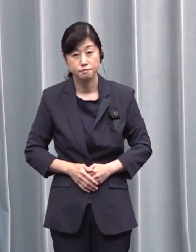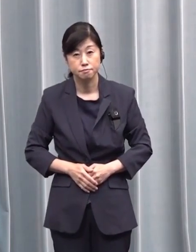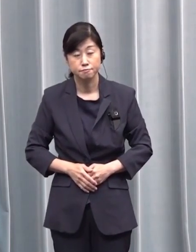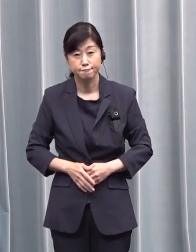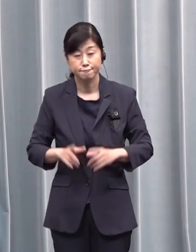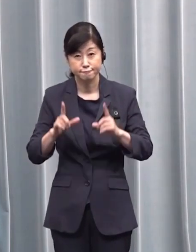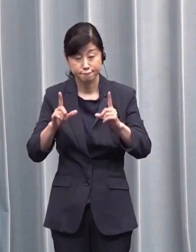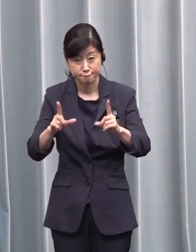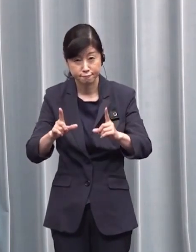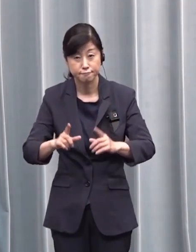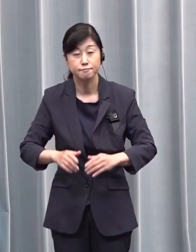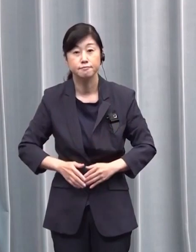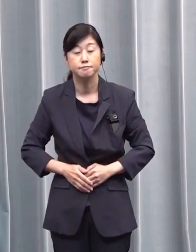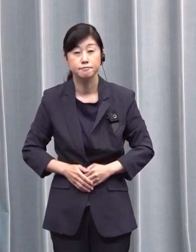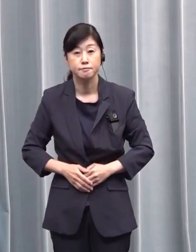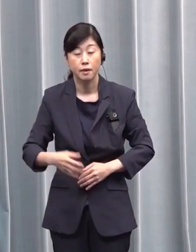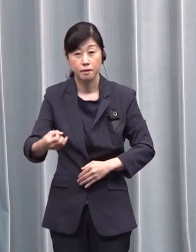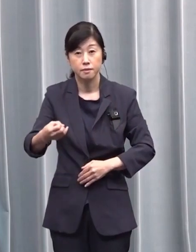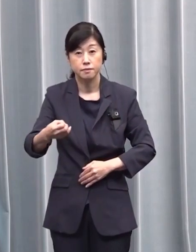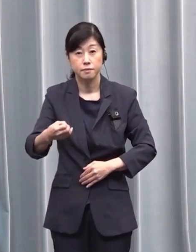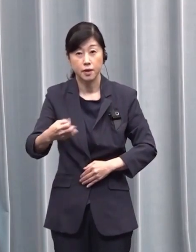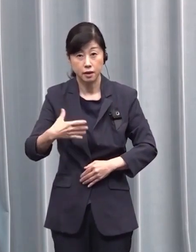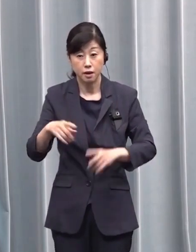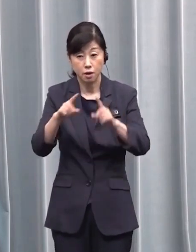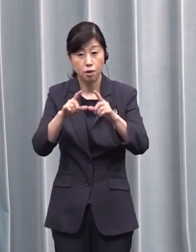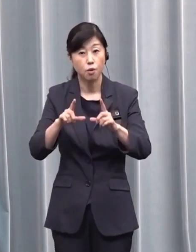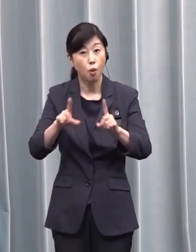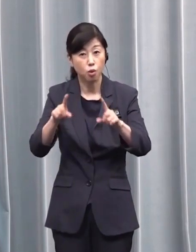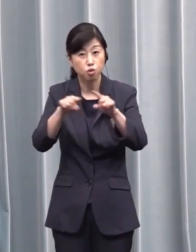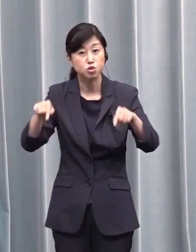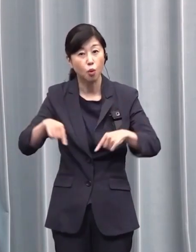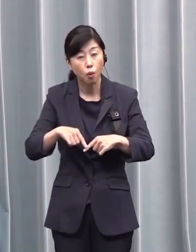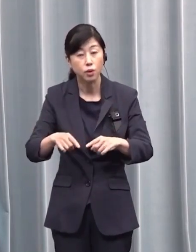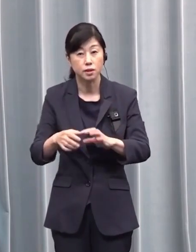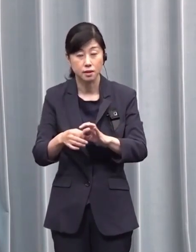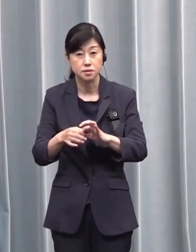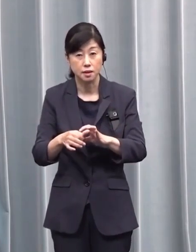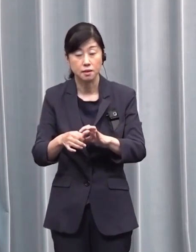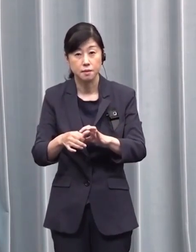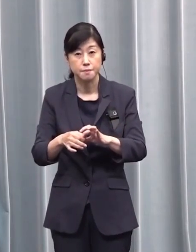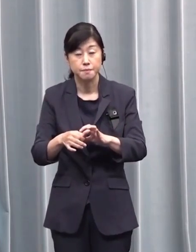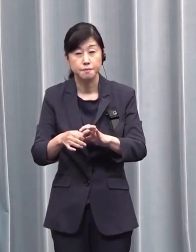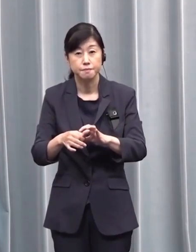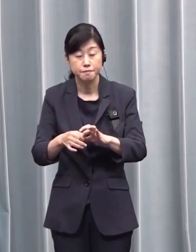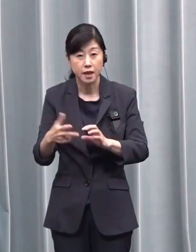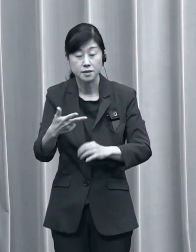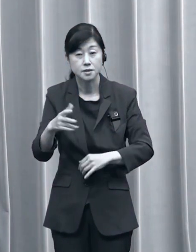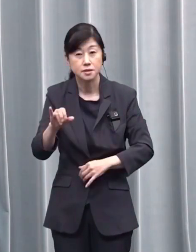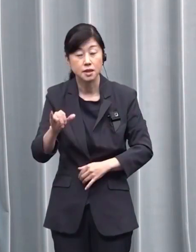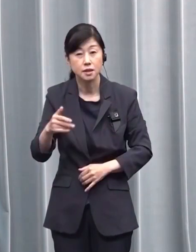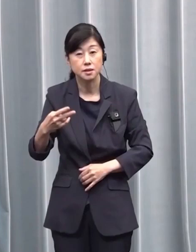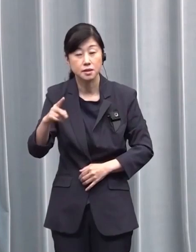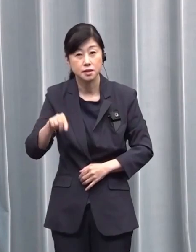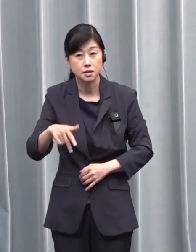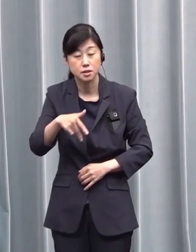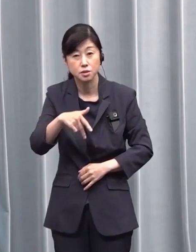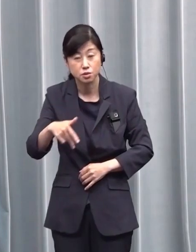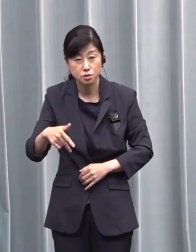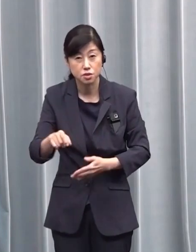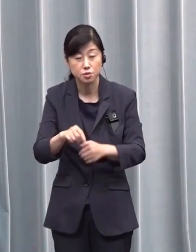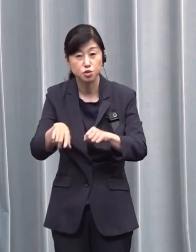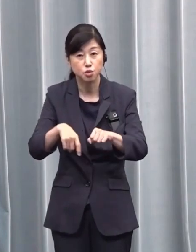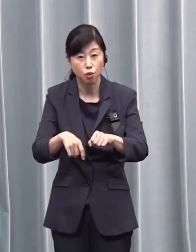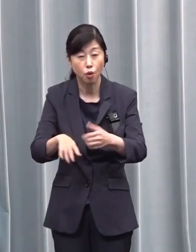まずご指摘の報告書に関してでございますが、ジャニーズ事務所の外部専門家